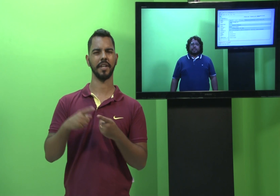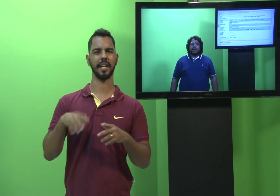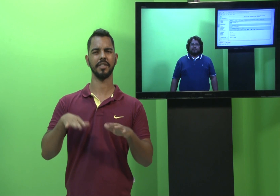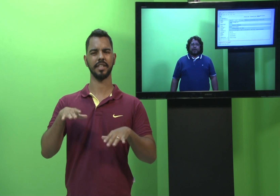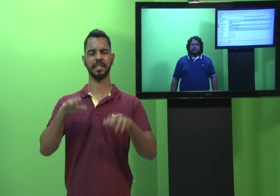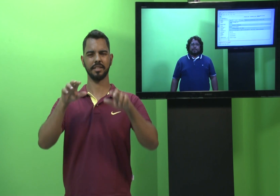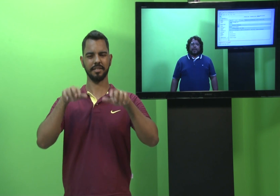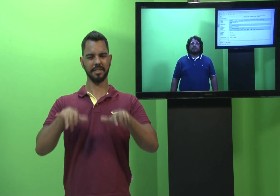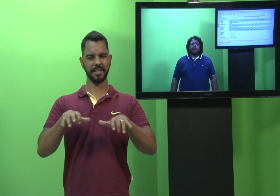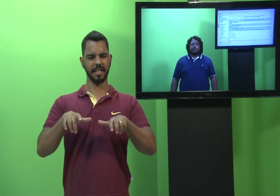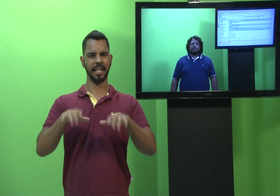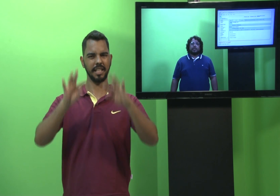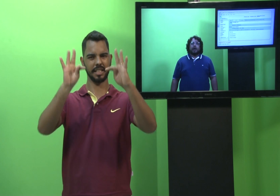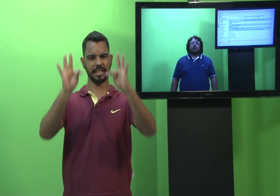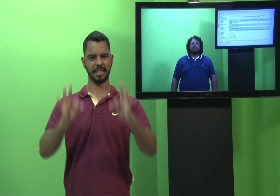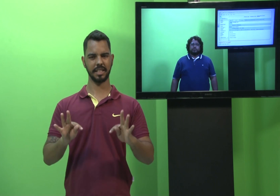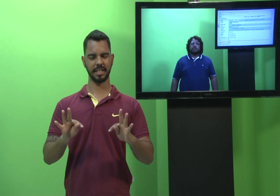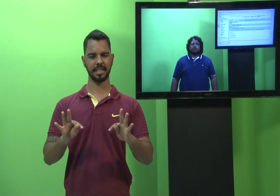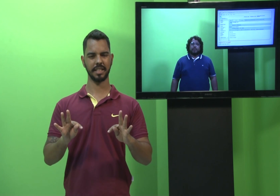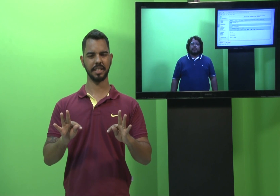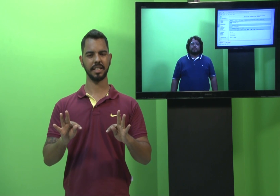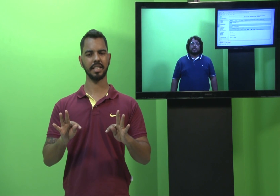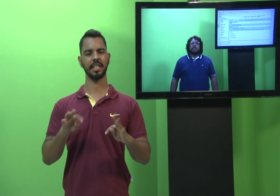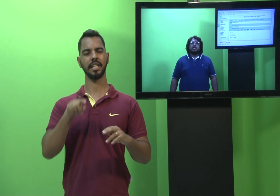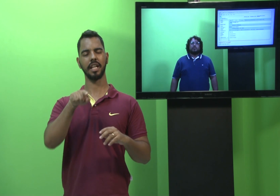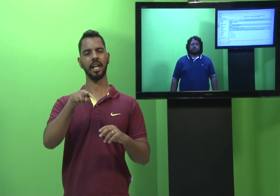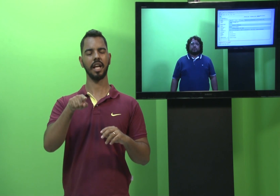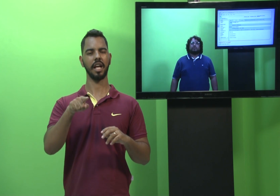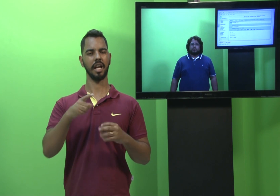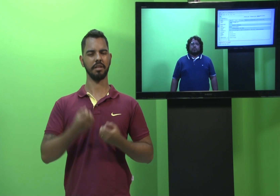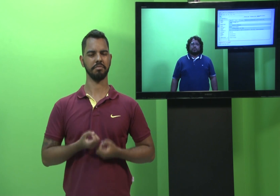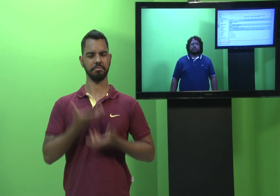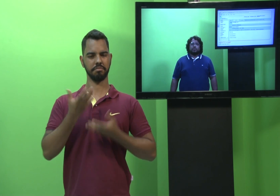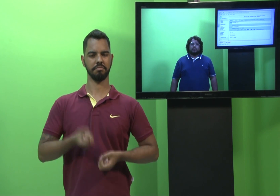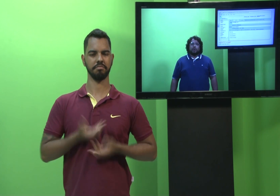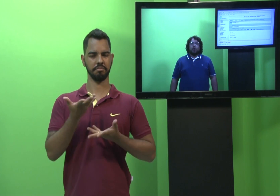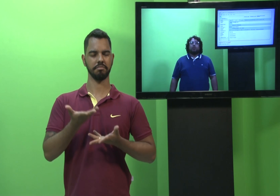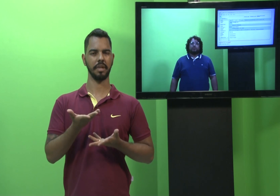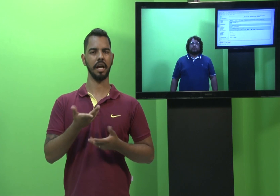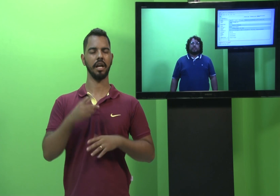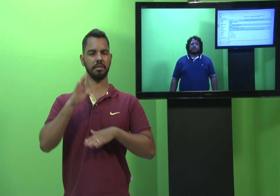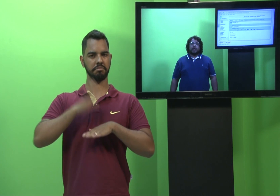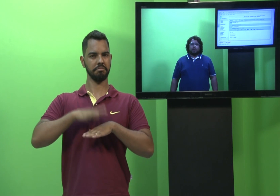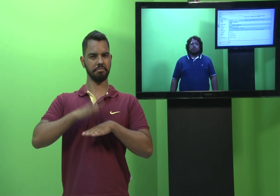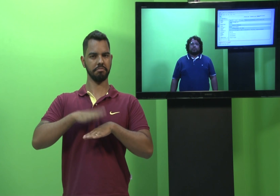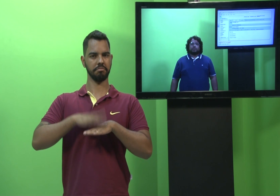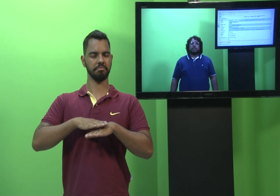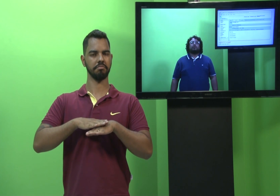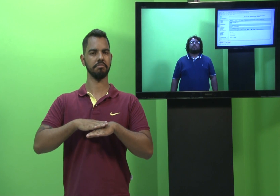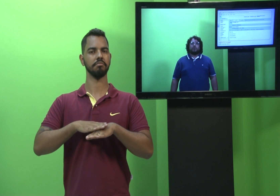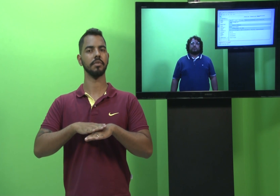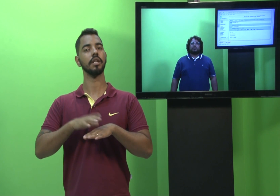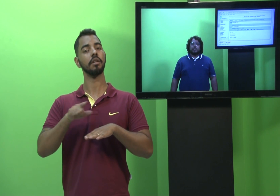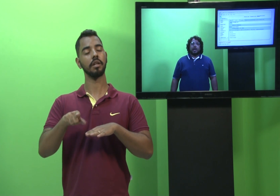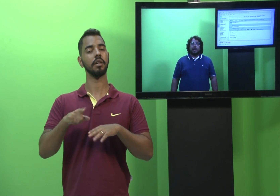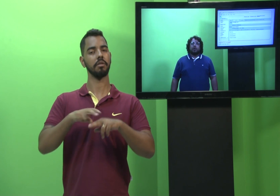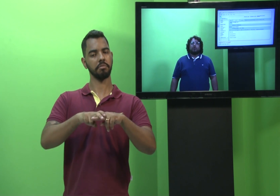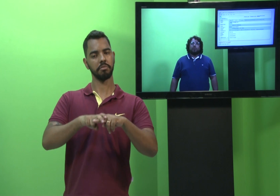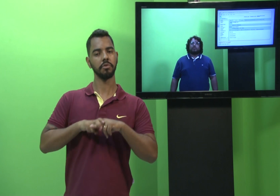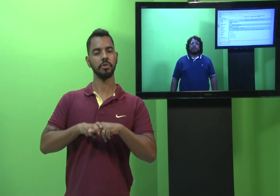mensagem grafada passa a representar alguns sentimentos e emoções de seu emissor. O uso destes recursos tanto pode auxiliar como